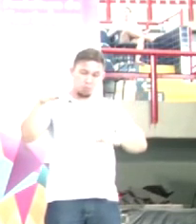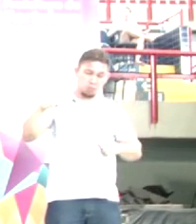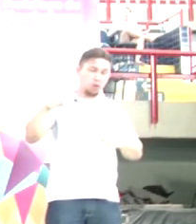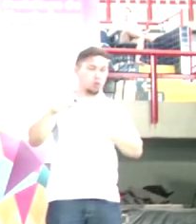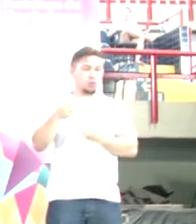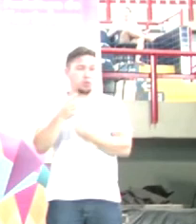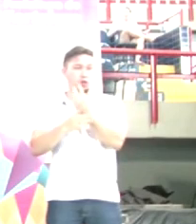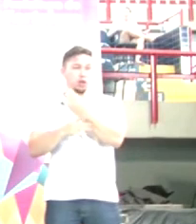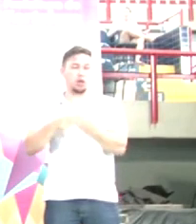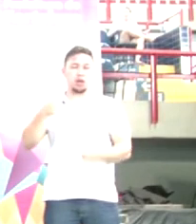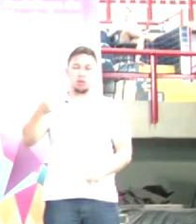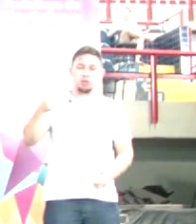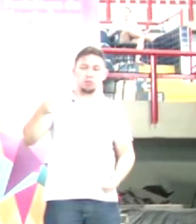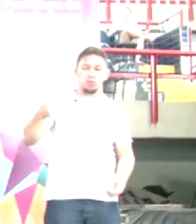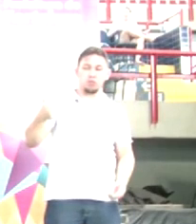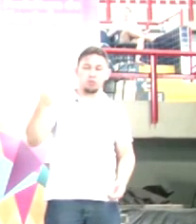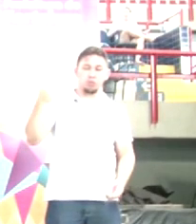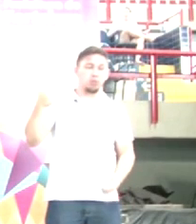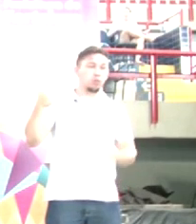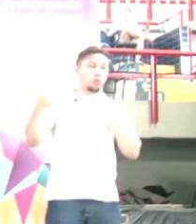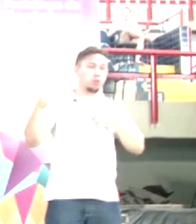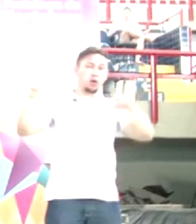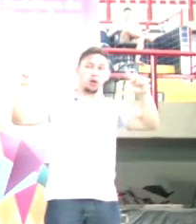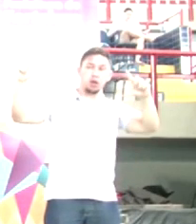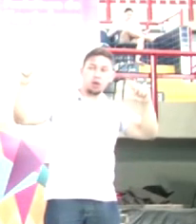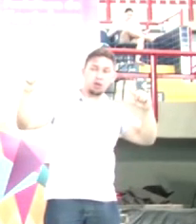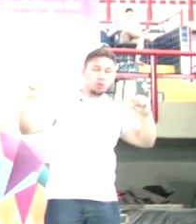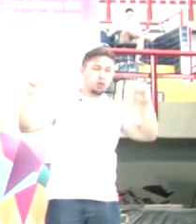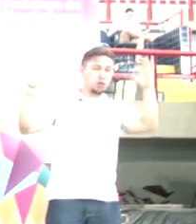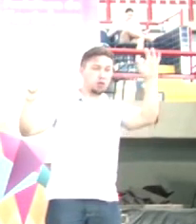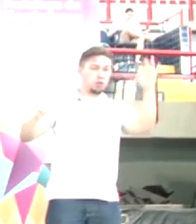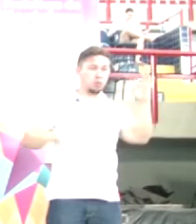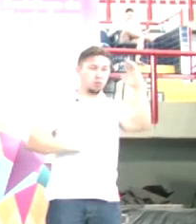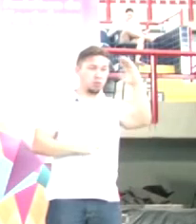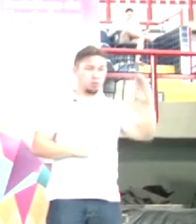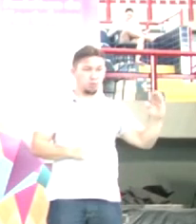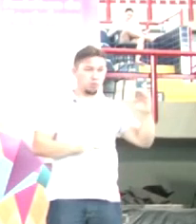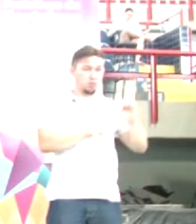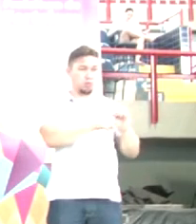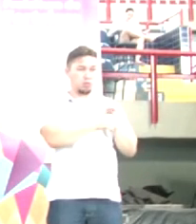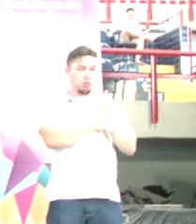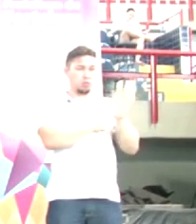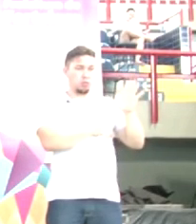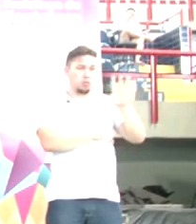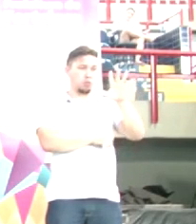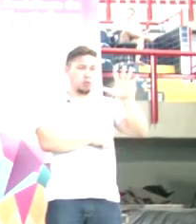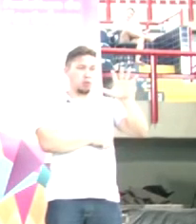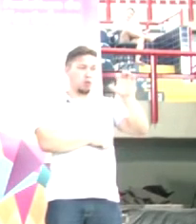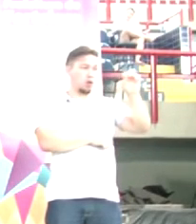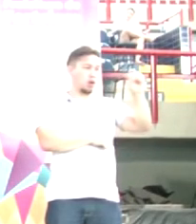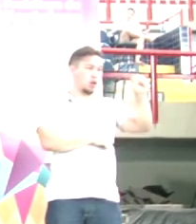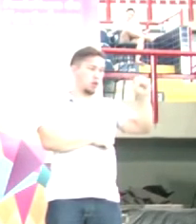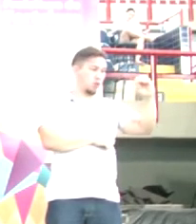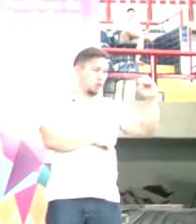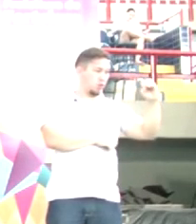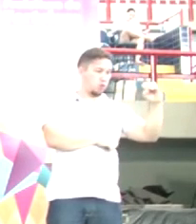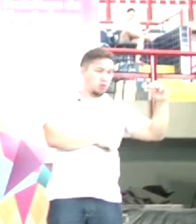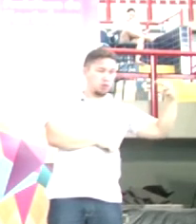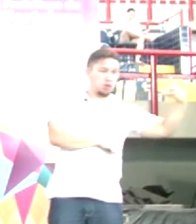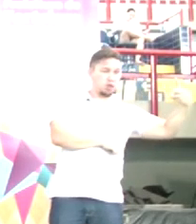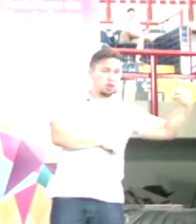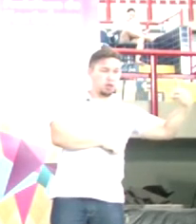2012 permitiu uma redução percentual de emissão de SO3 de...